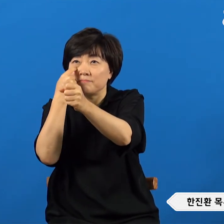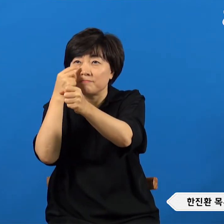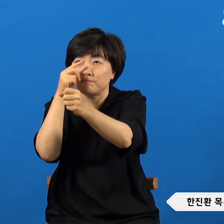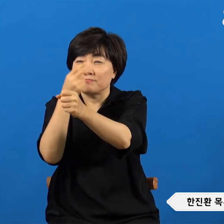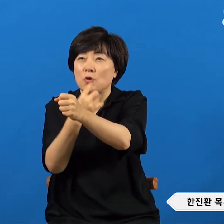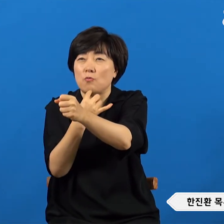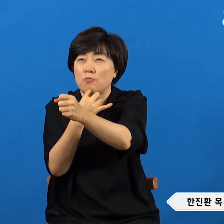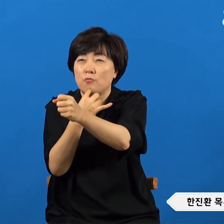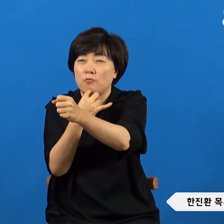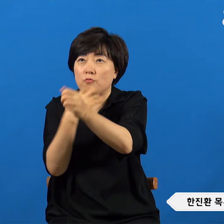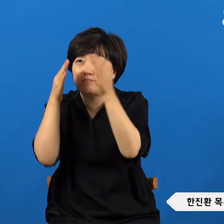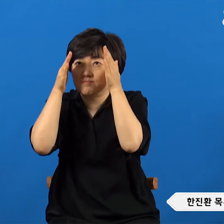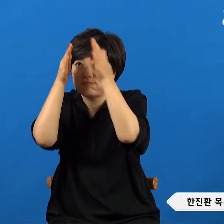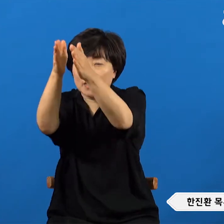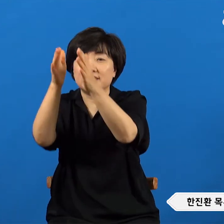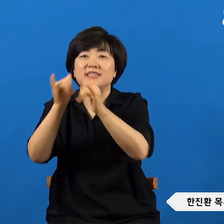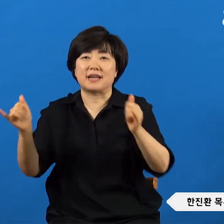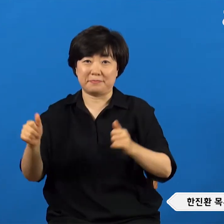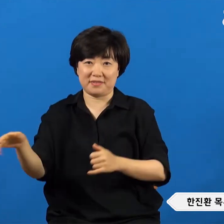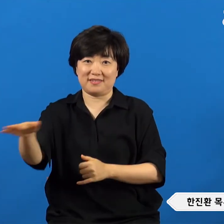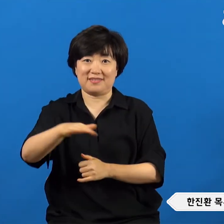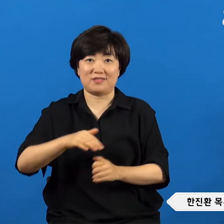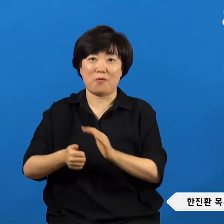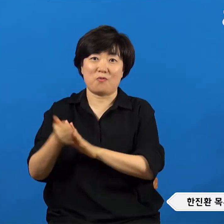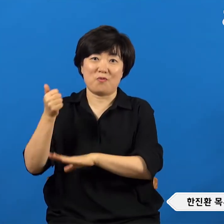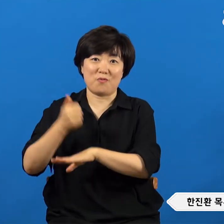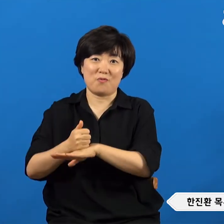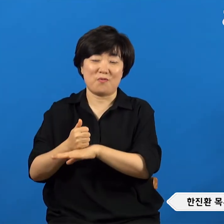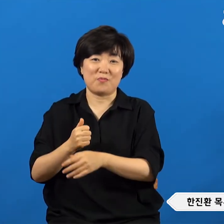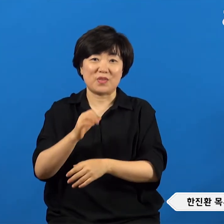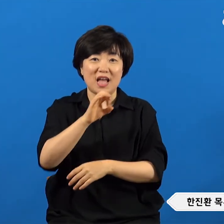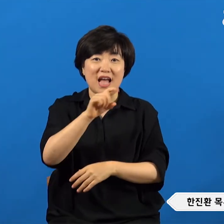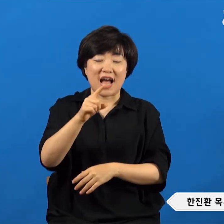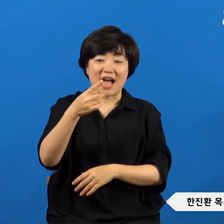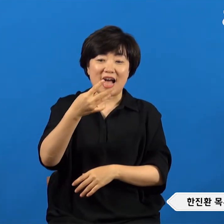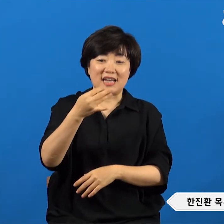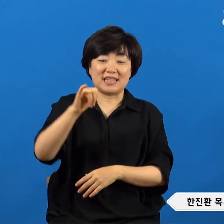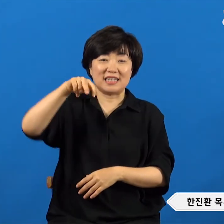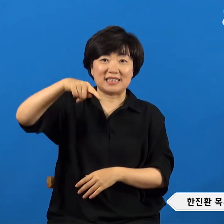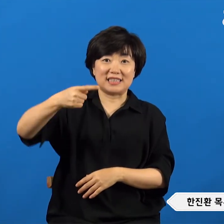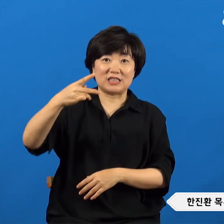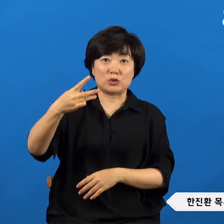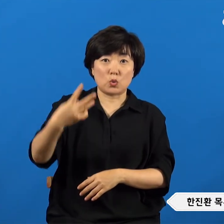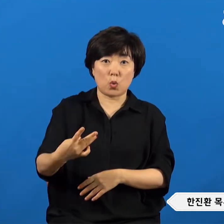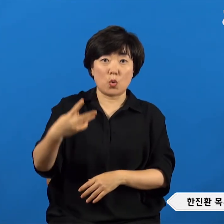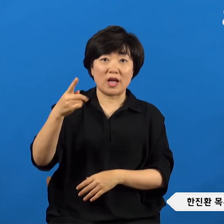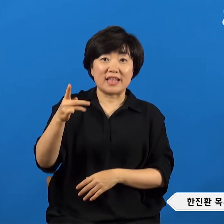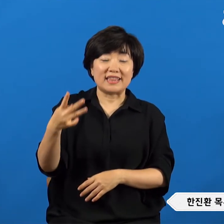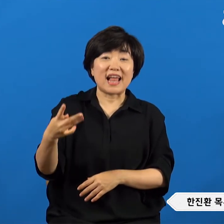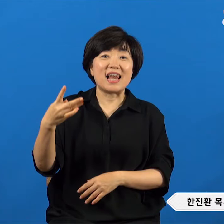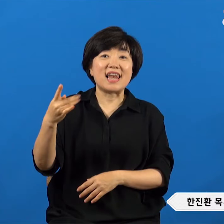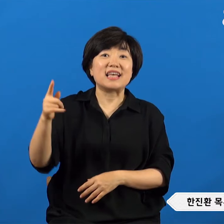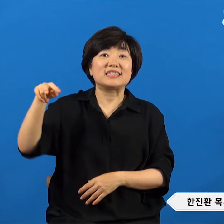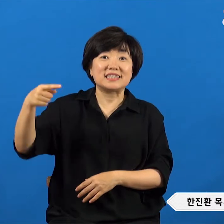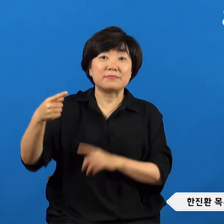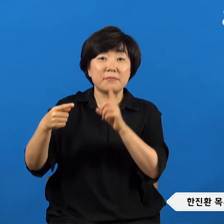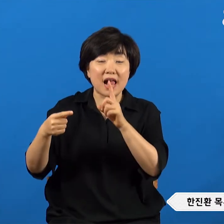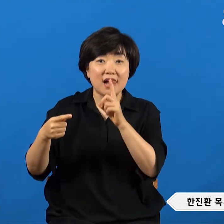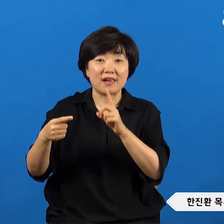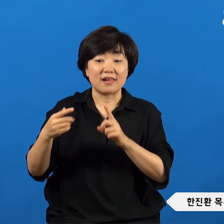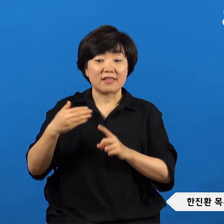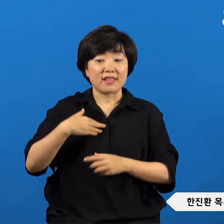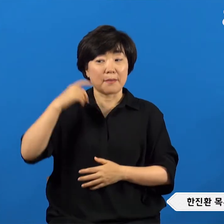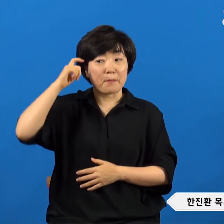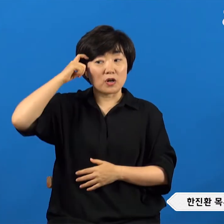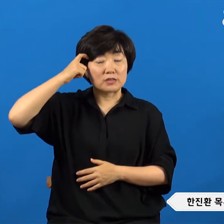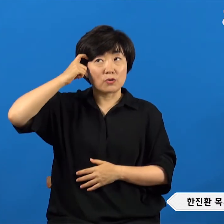떼지 않았던 사람들입니다. 그래서 아리스토텔레스는 이렇게까지 말했습니다. 머릿속으로 자신이 바라는